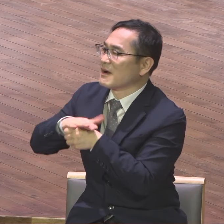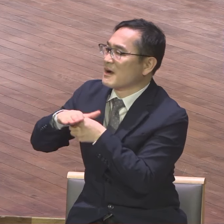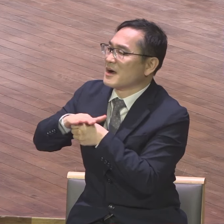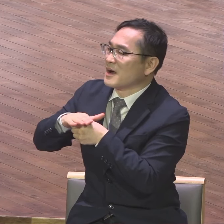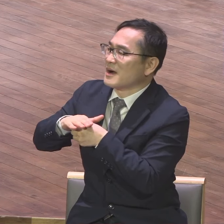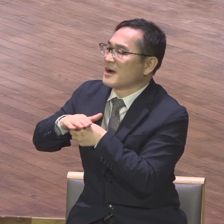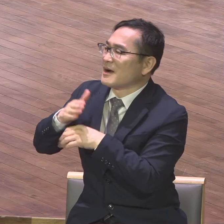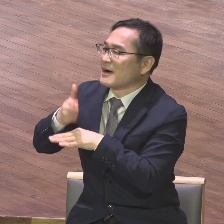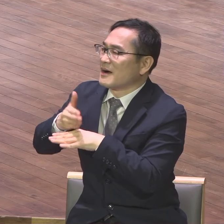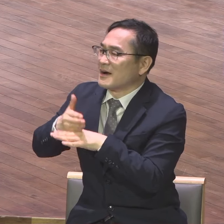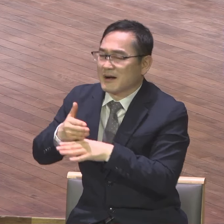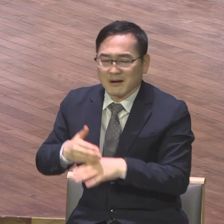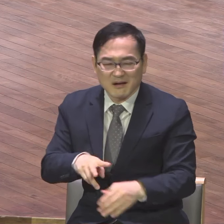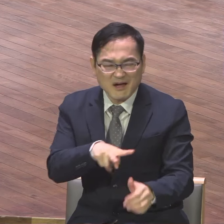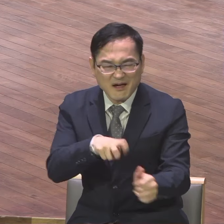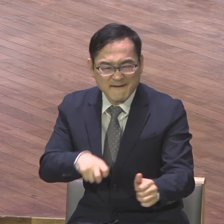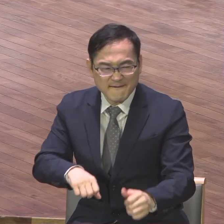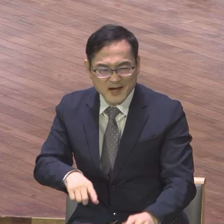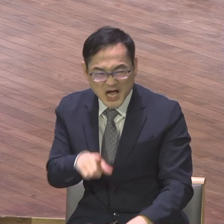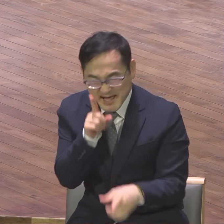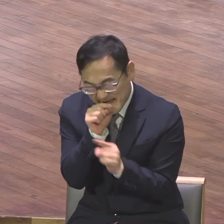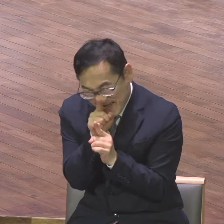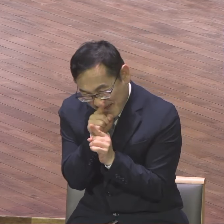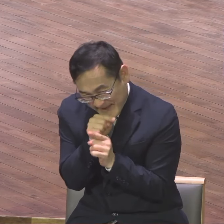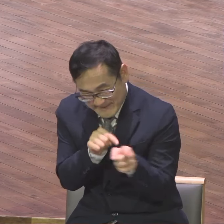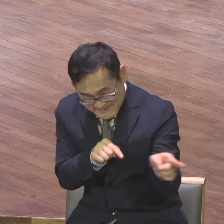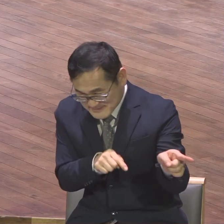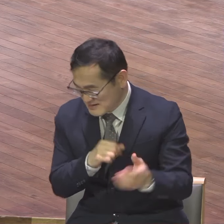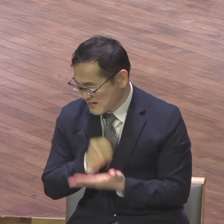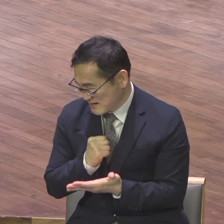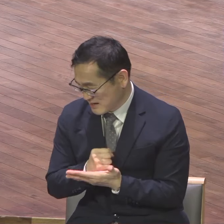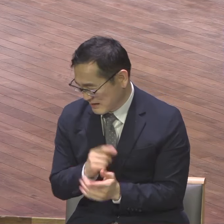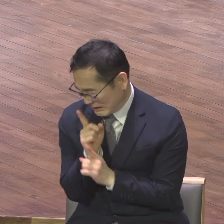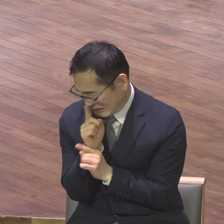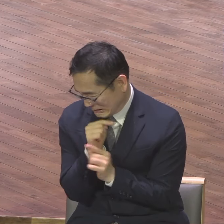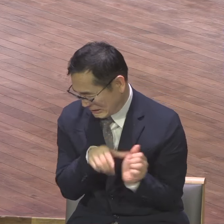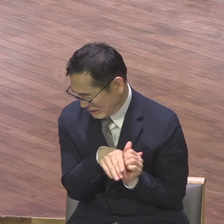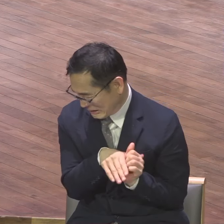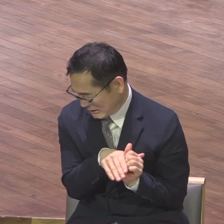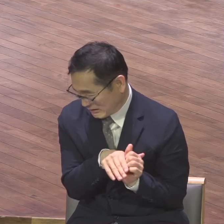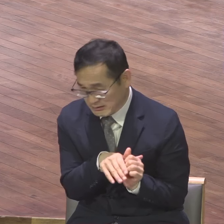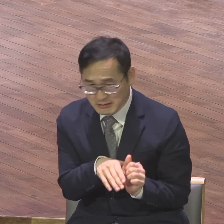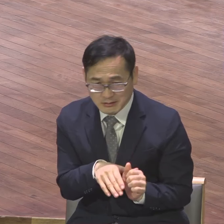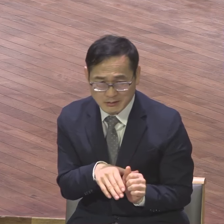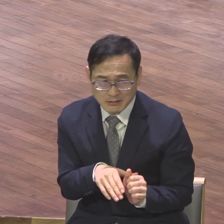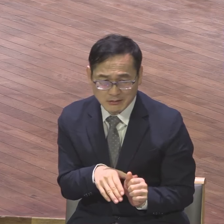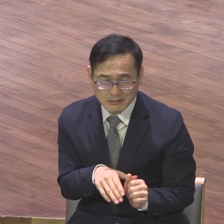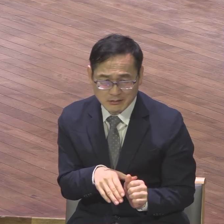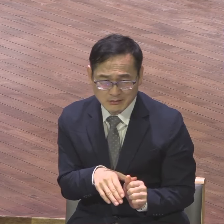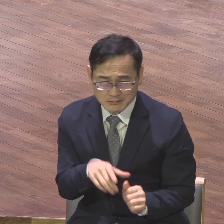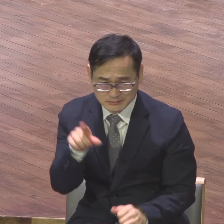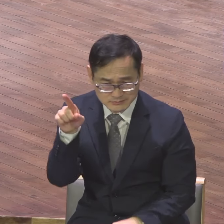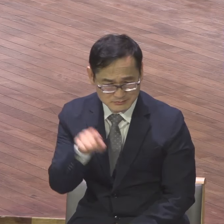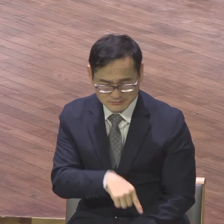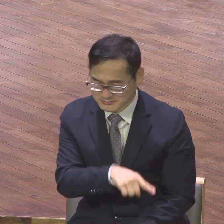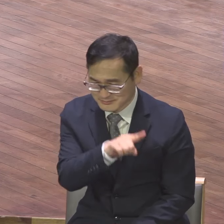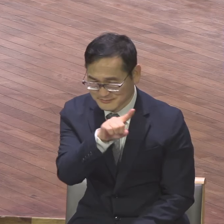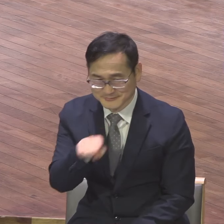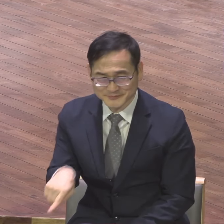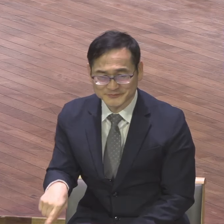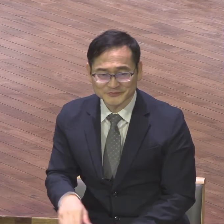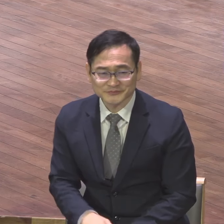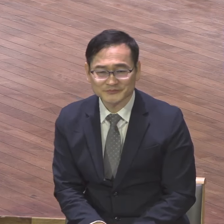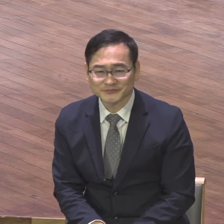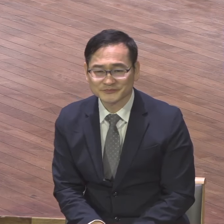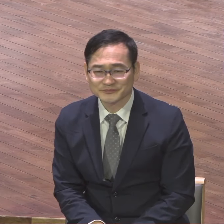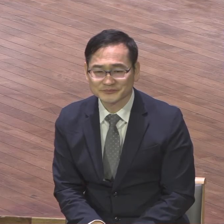없다고 없는 데서 막 그래 그 사람 내가 그런 줄 알았어 그런 거 하지 않습니다. 절대 그렇게 하지 않습니다.